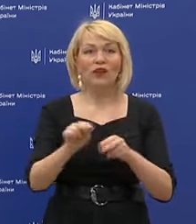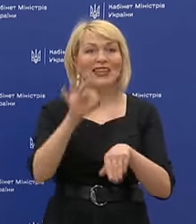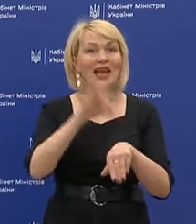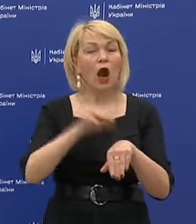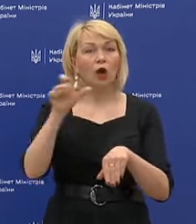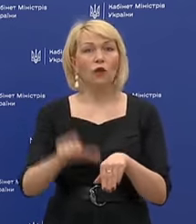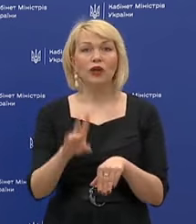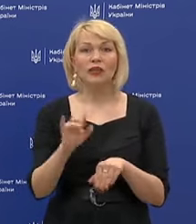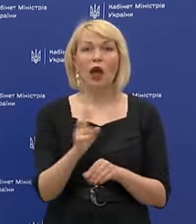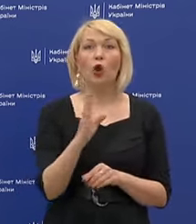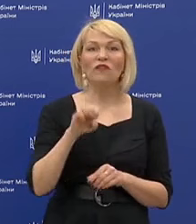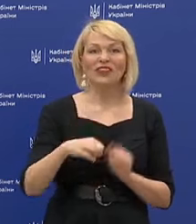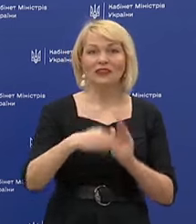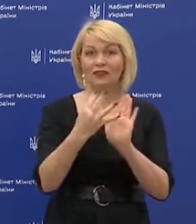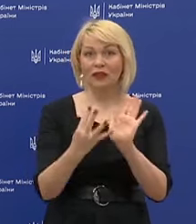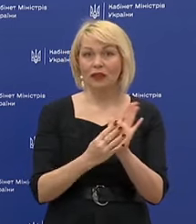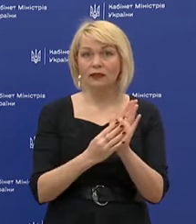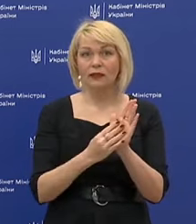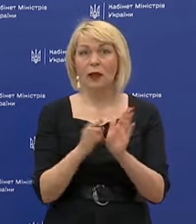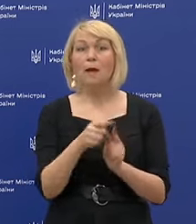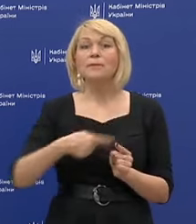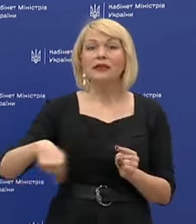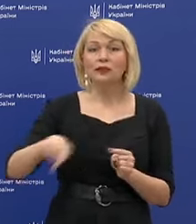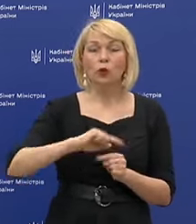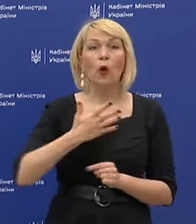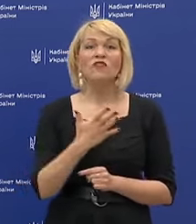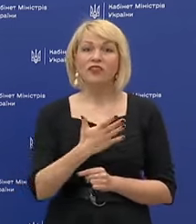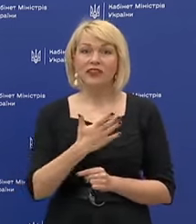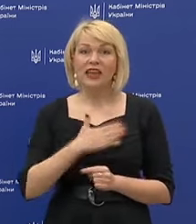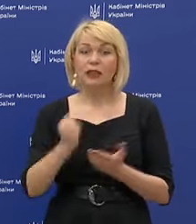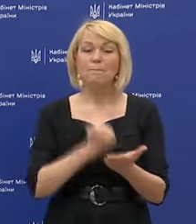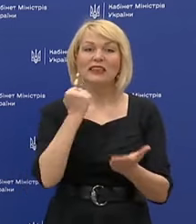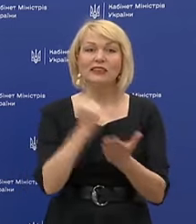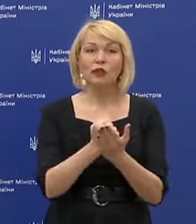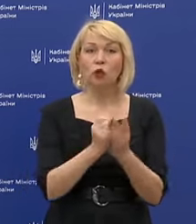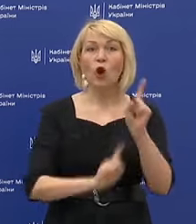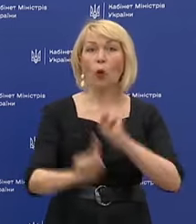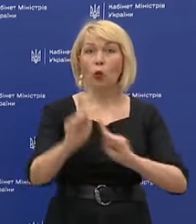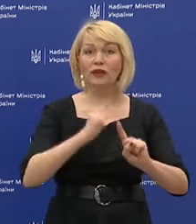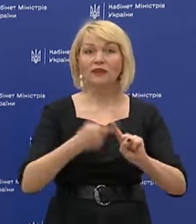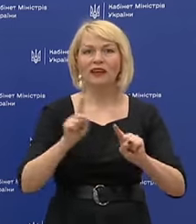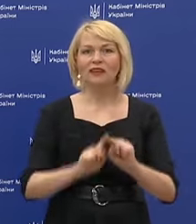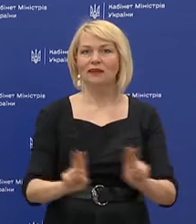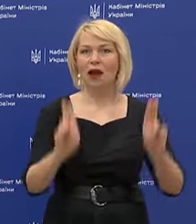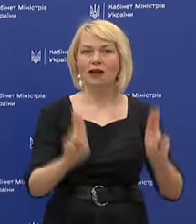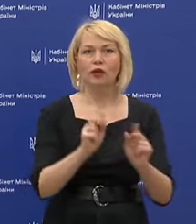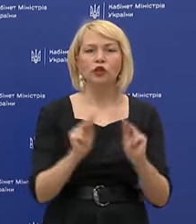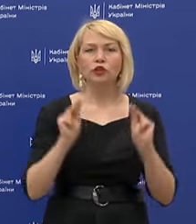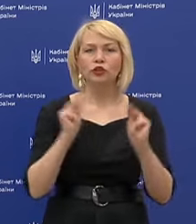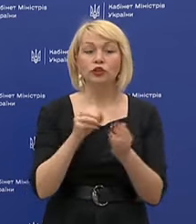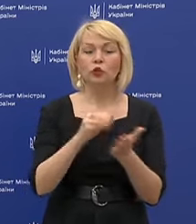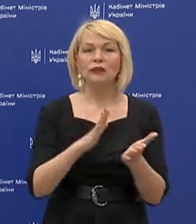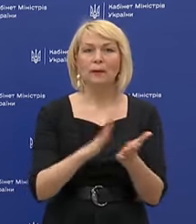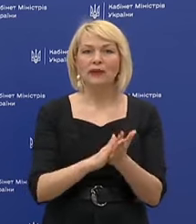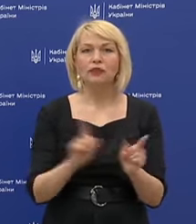на COVID-19. При цьому в наших постанові уряду, яке це регламентовано, чітко записано,